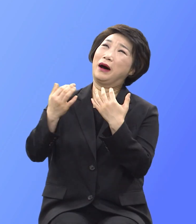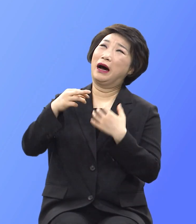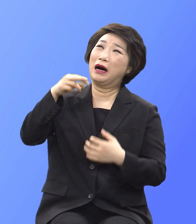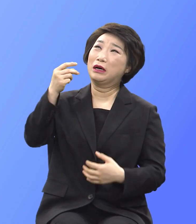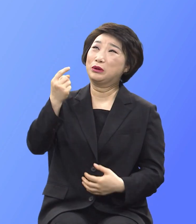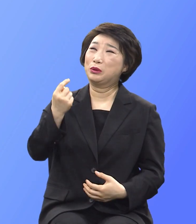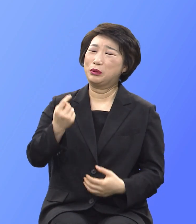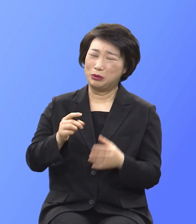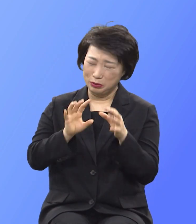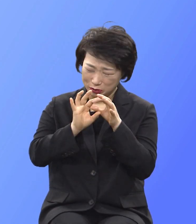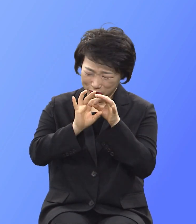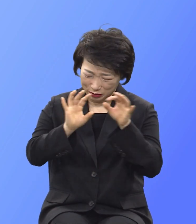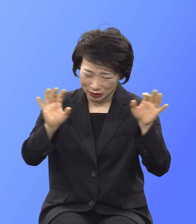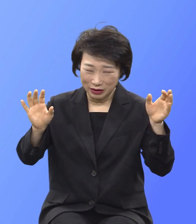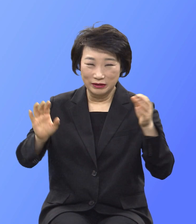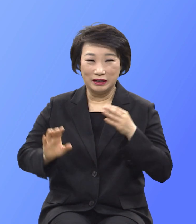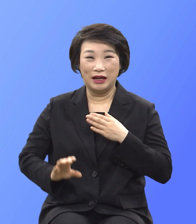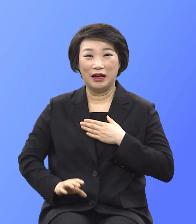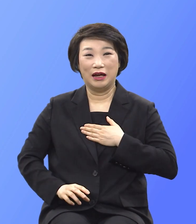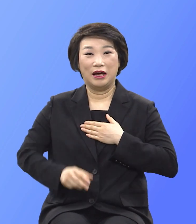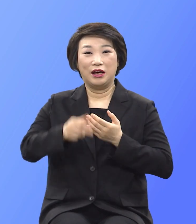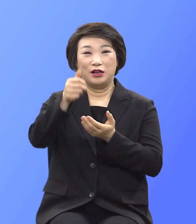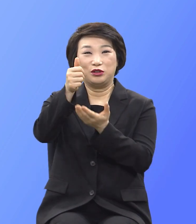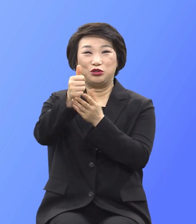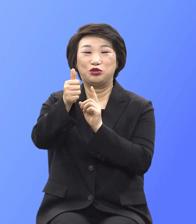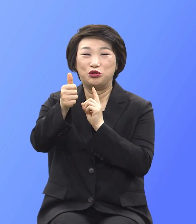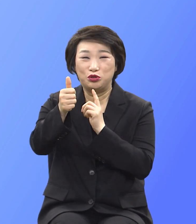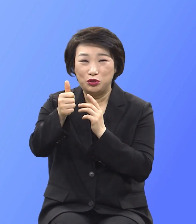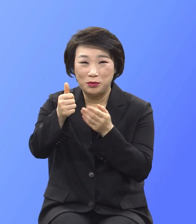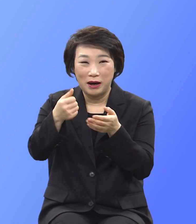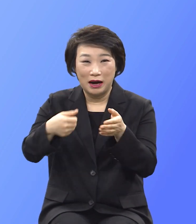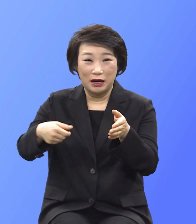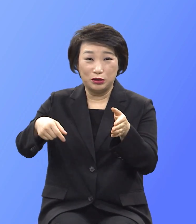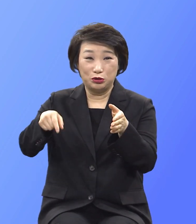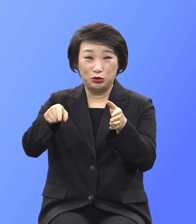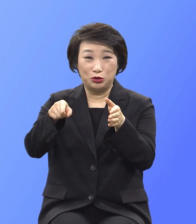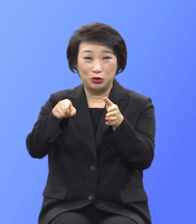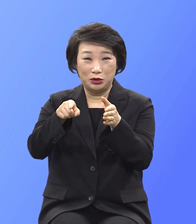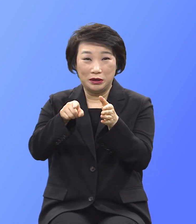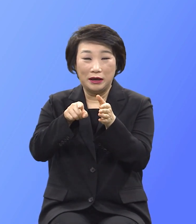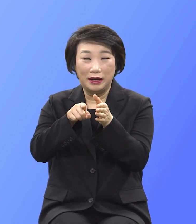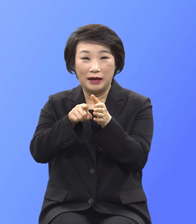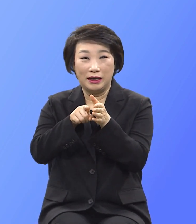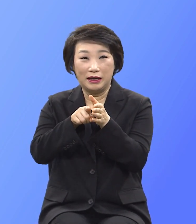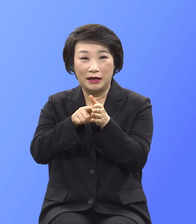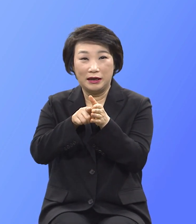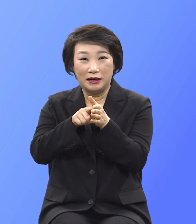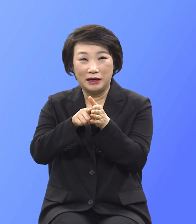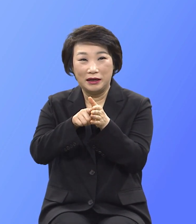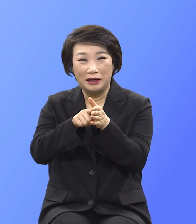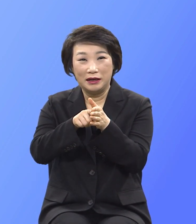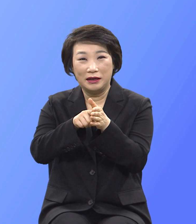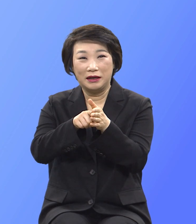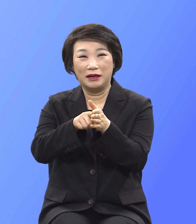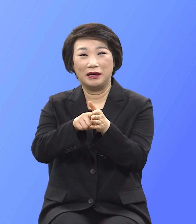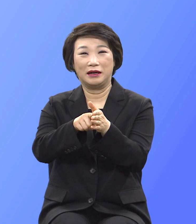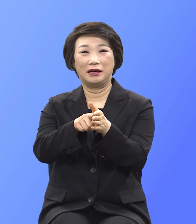슬픔이 와도 내 주만 위해